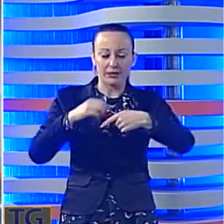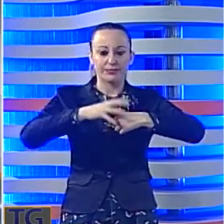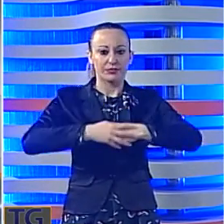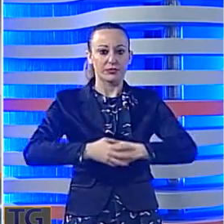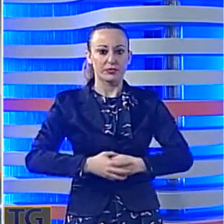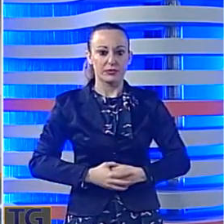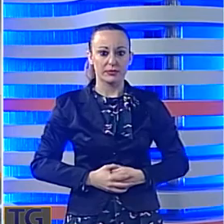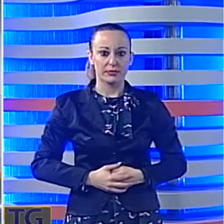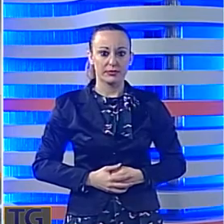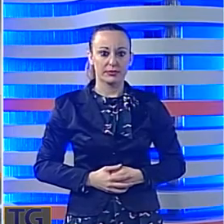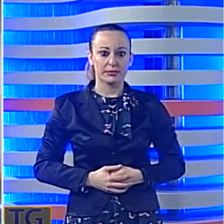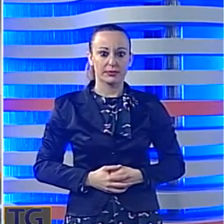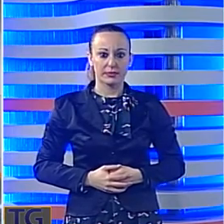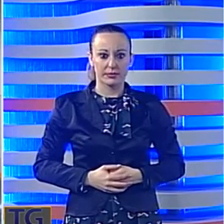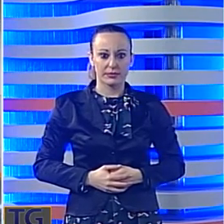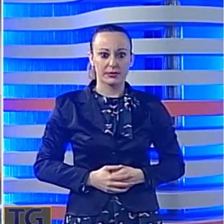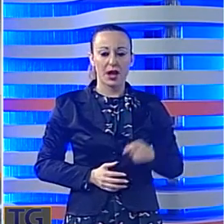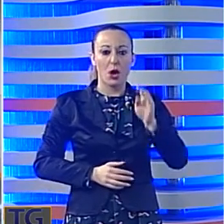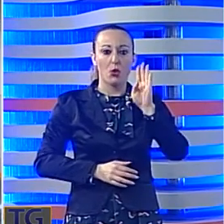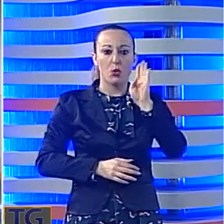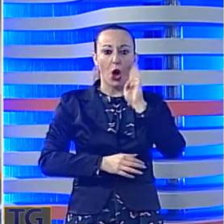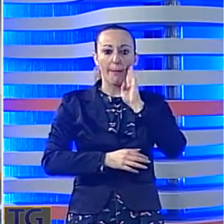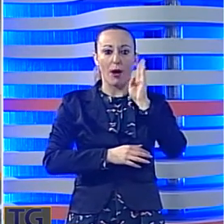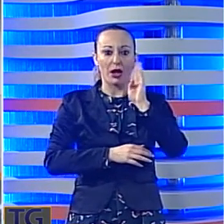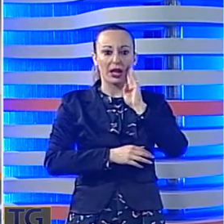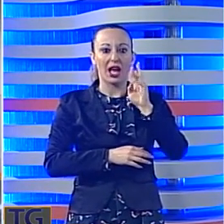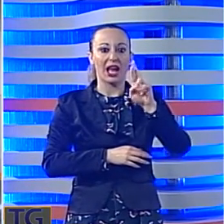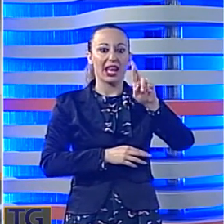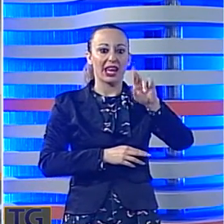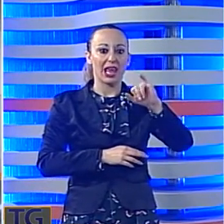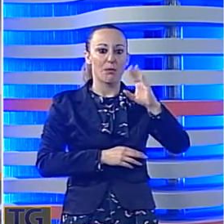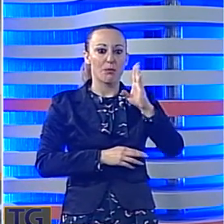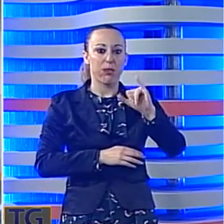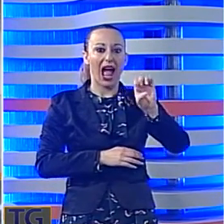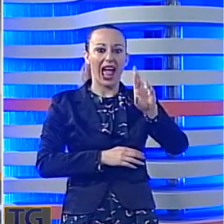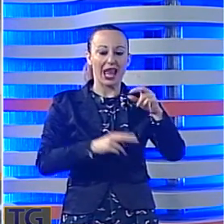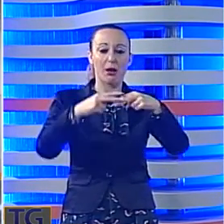bottino, i soldi trafugati alla moglie, perché gli interessava soltanto danneggiarla.